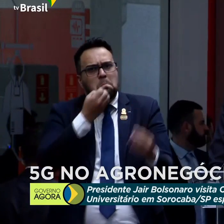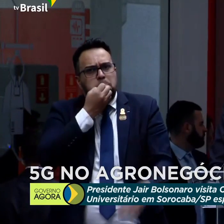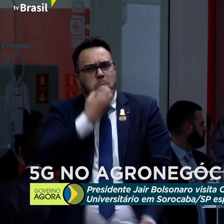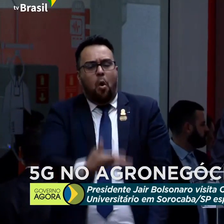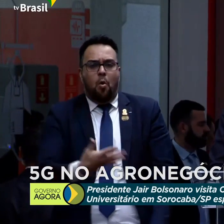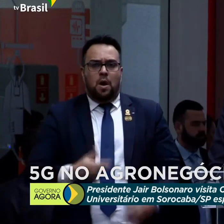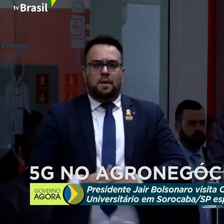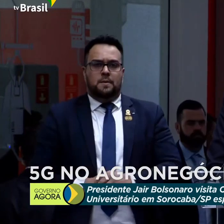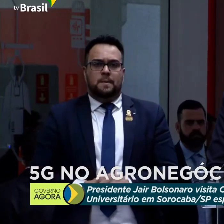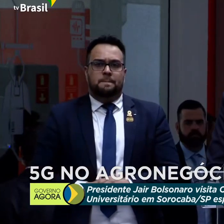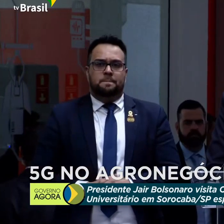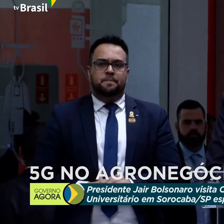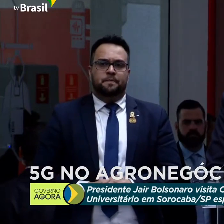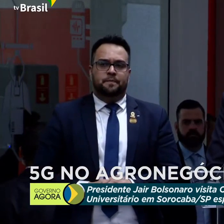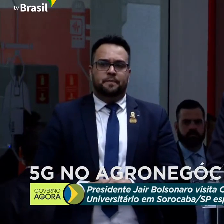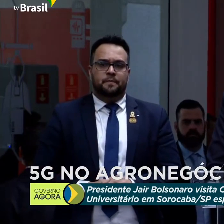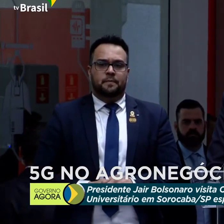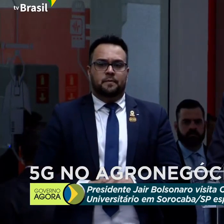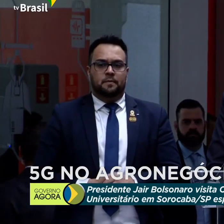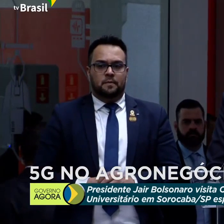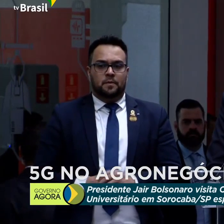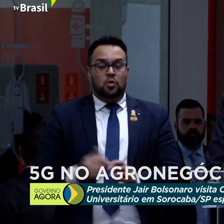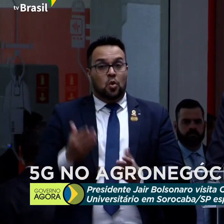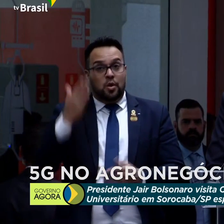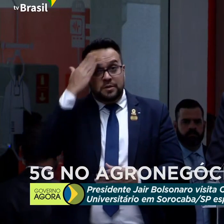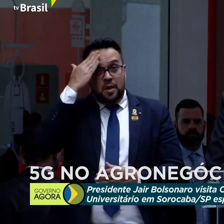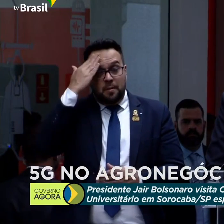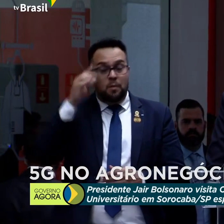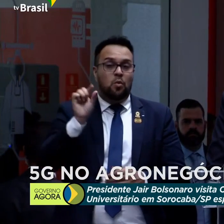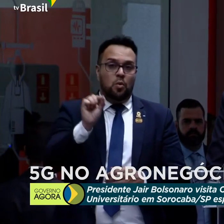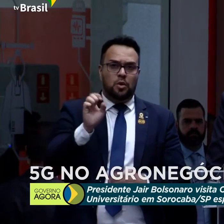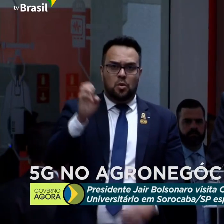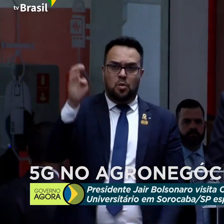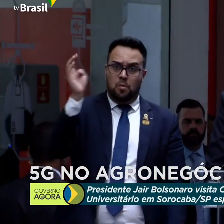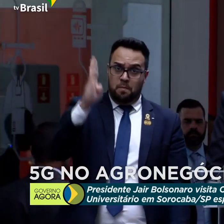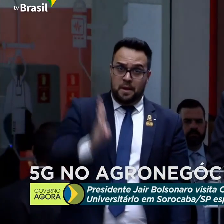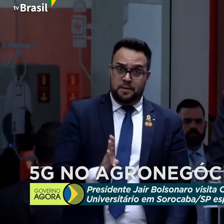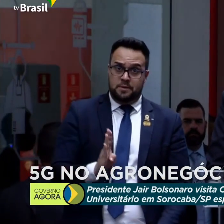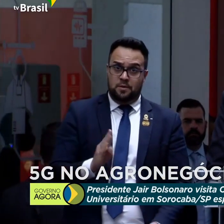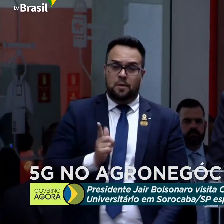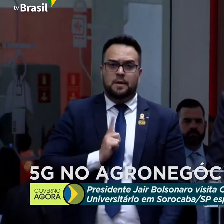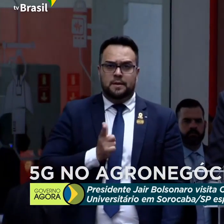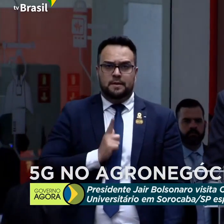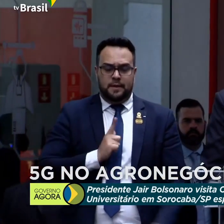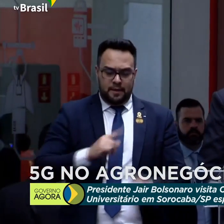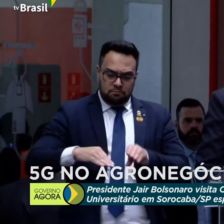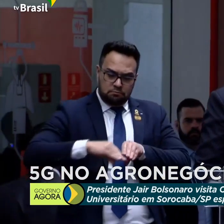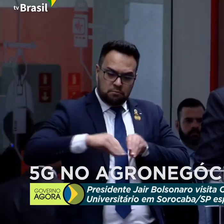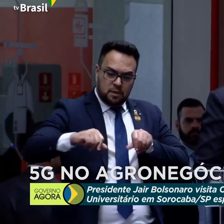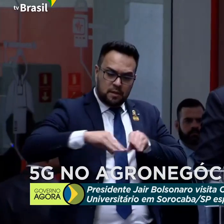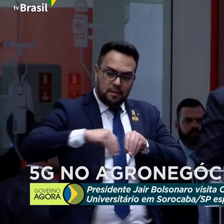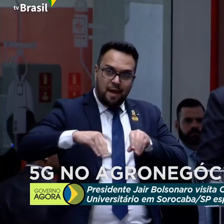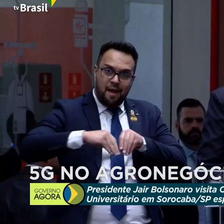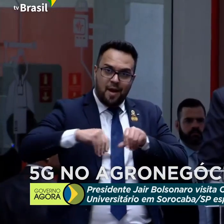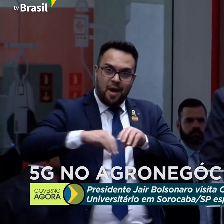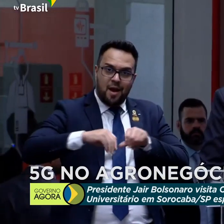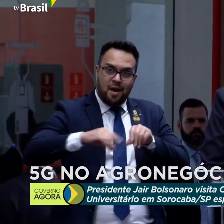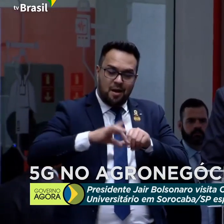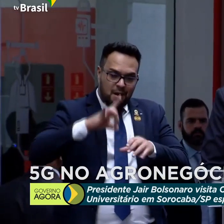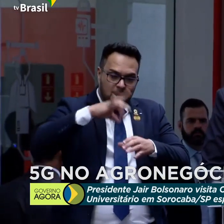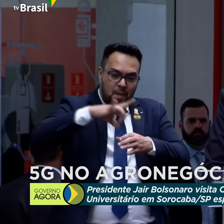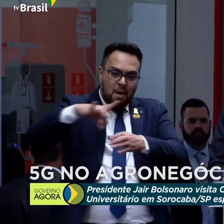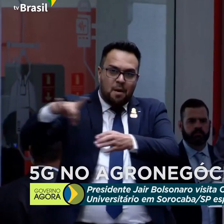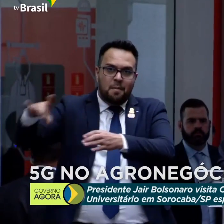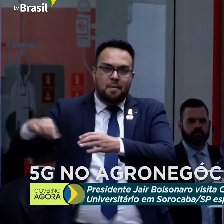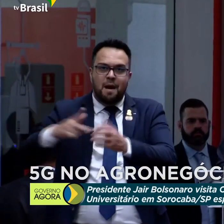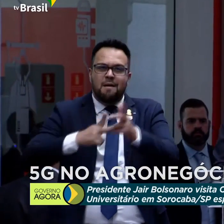ainda, nós sabemos que o Brasil tem em seu solo praticamente tudo aquilo que existe